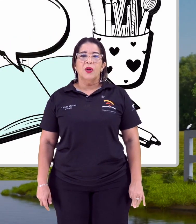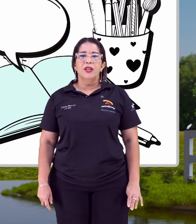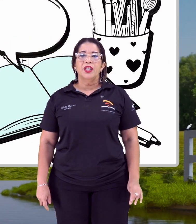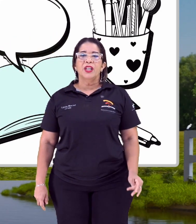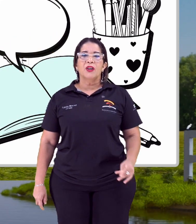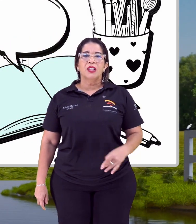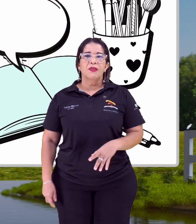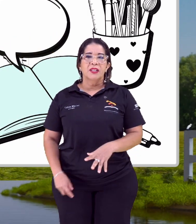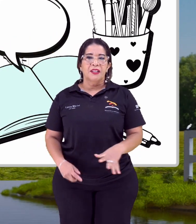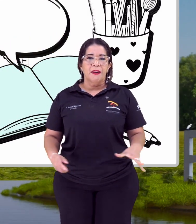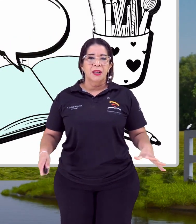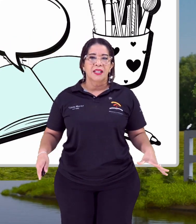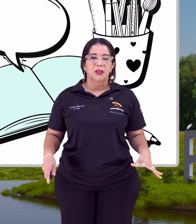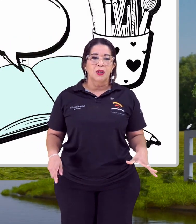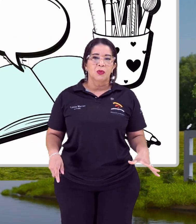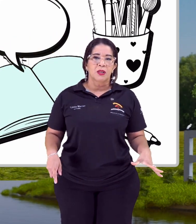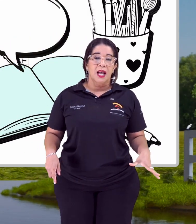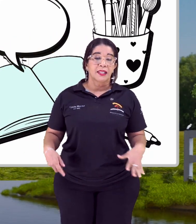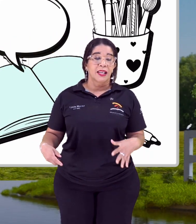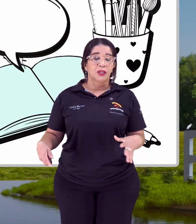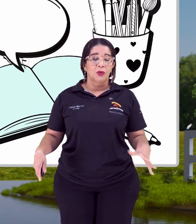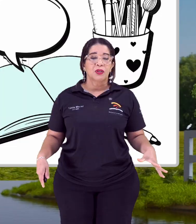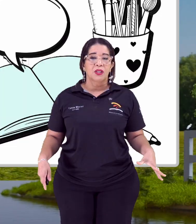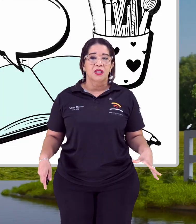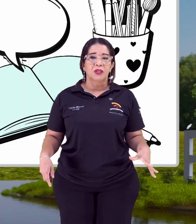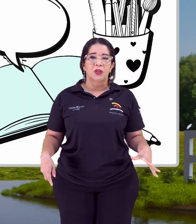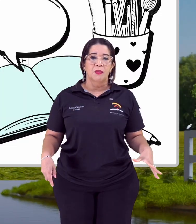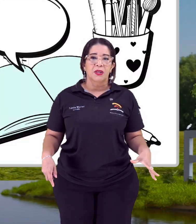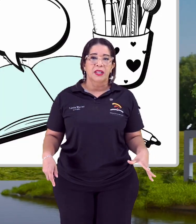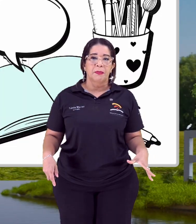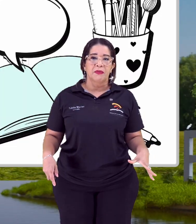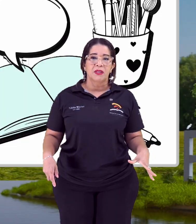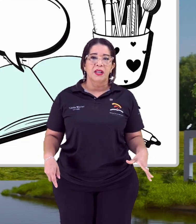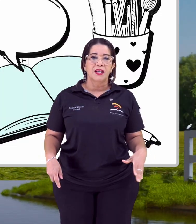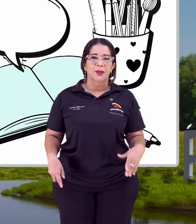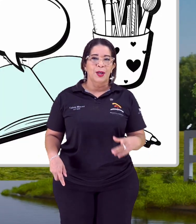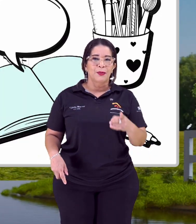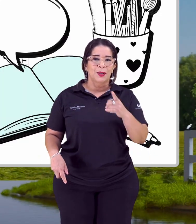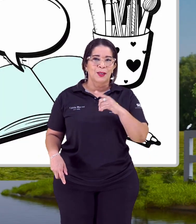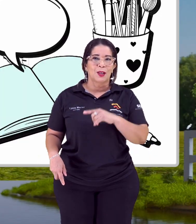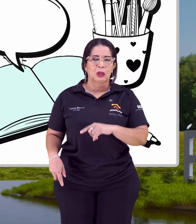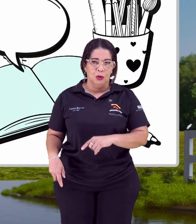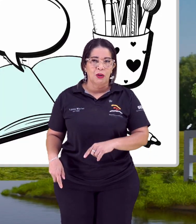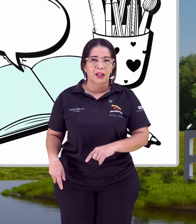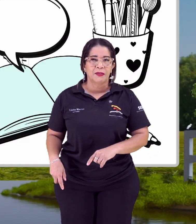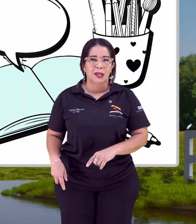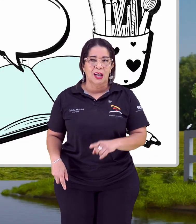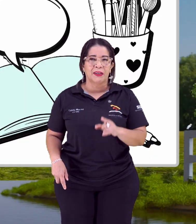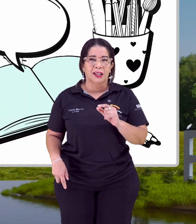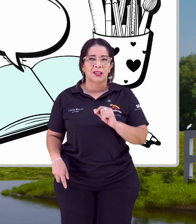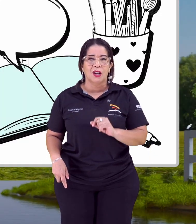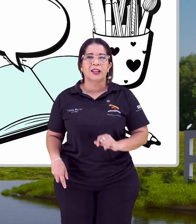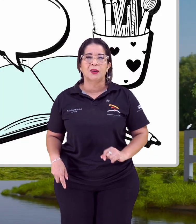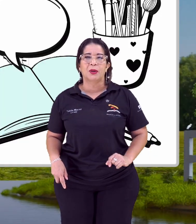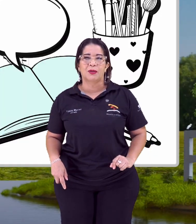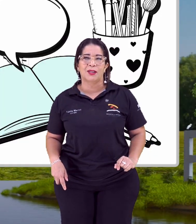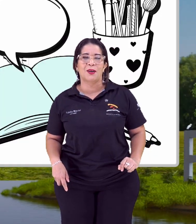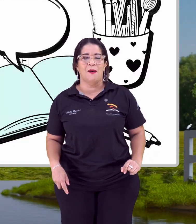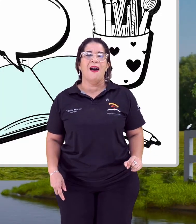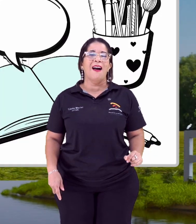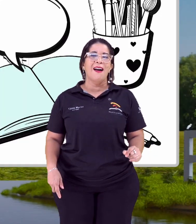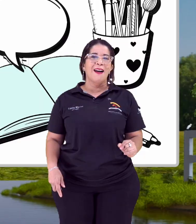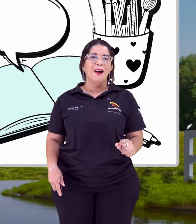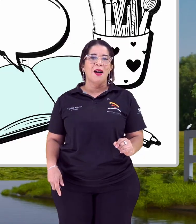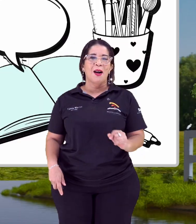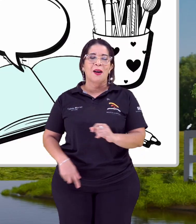É isso aí, agora que você está familiarizado com as questões que nós selecionamos aqui para vocês, e aí você se assustou, né? Você achava que era só até a número